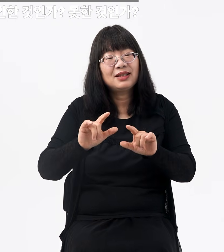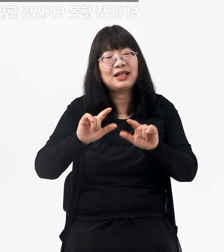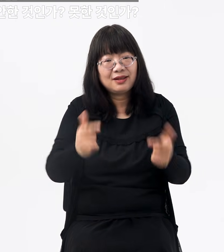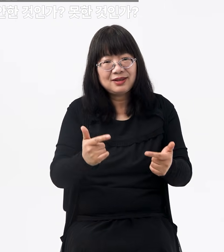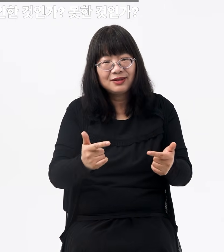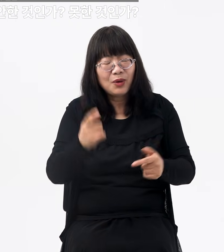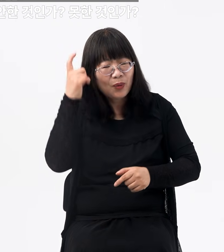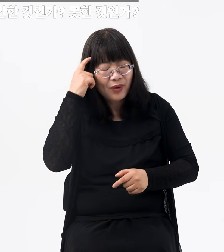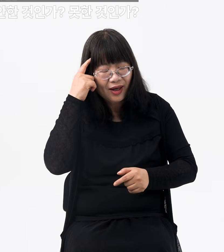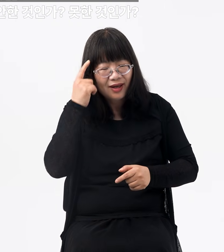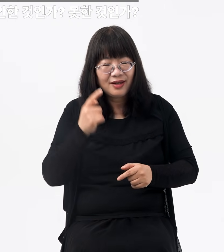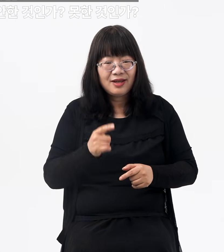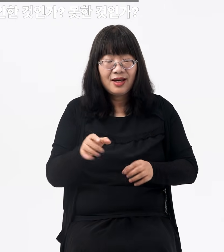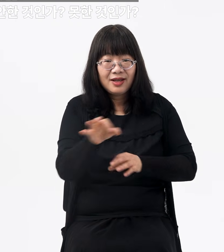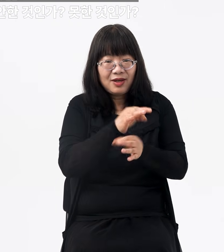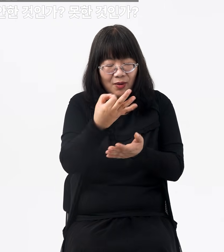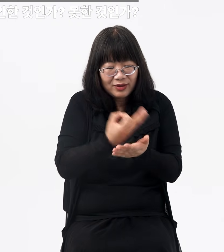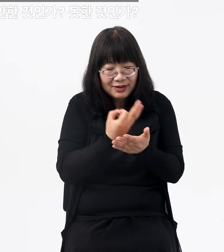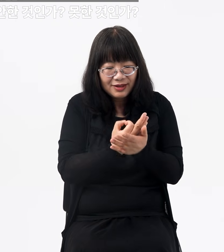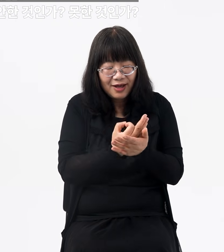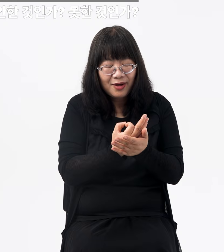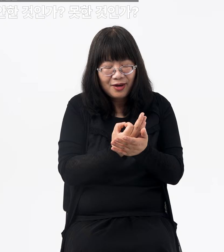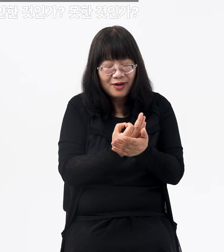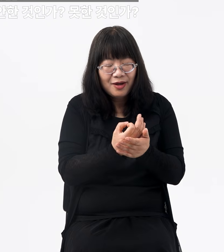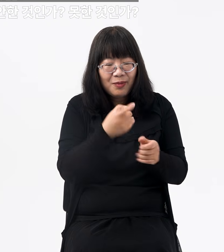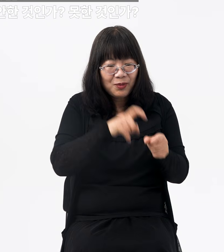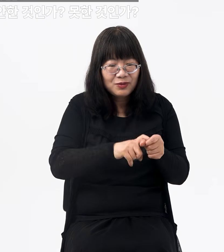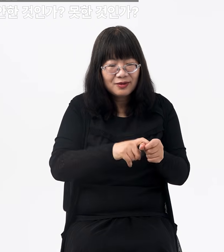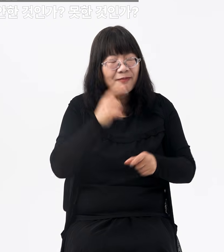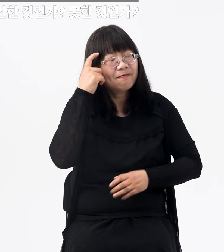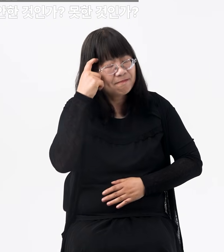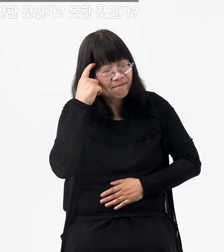이것이 또 하나의 현대판 우상인 거 아세요?